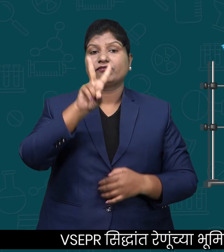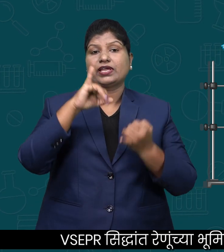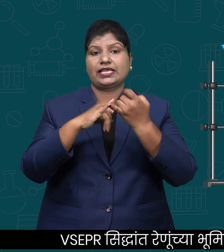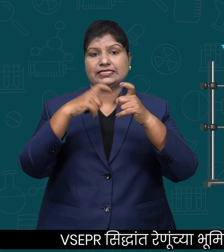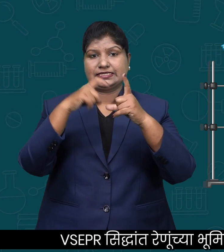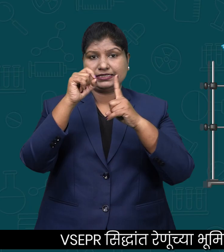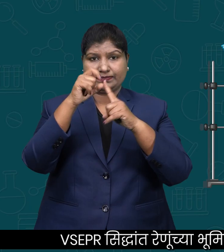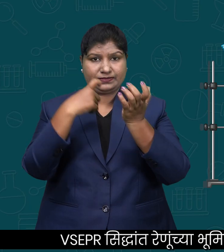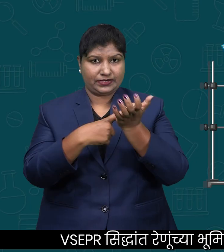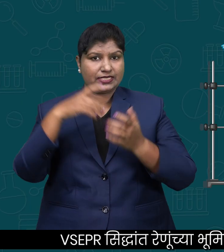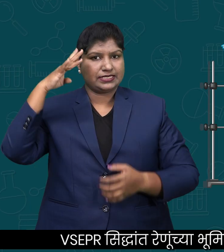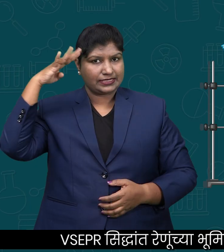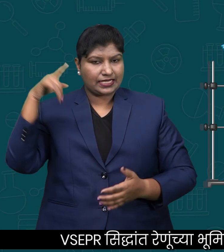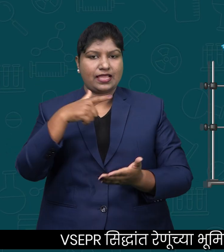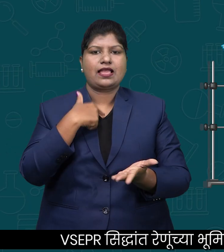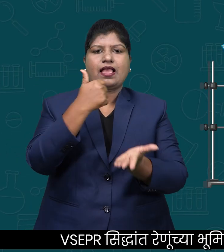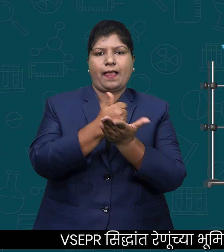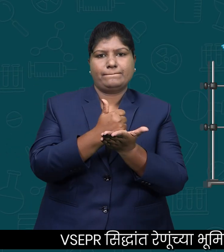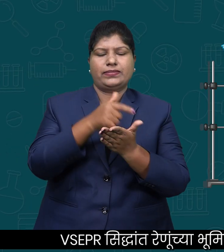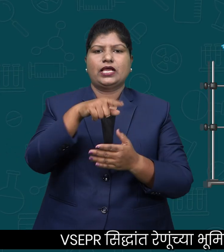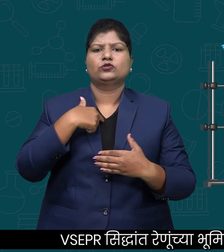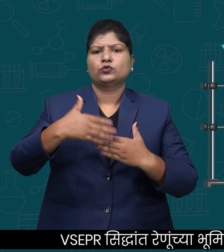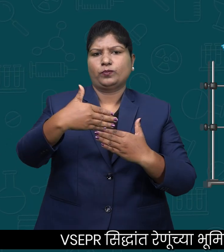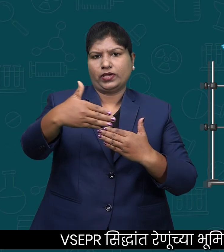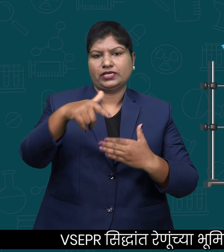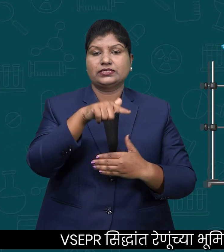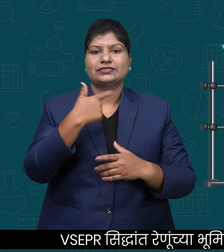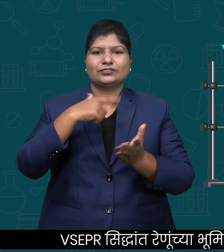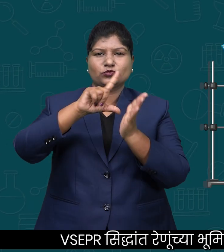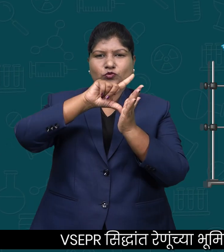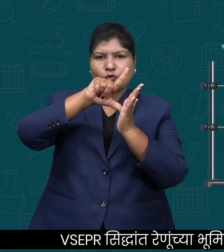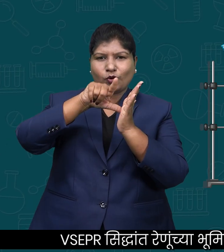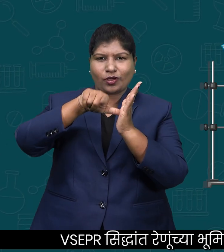VSEPR सिद्धांत रेणूच्या भूमितीचा अंदाज लावण्यास मदत करतो.